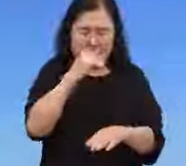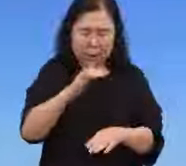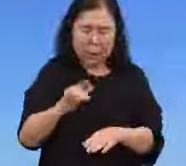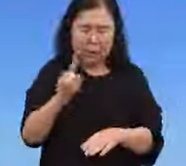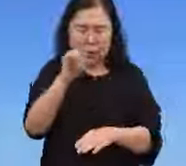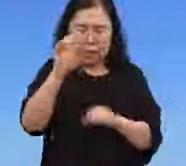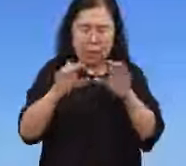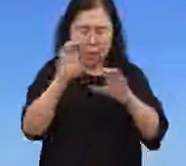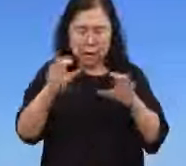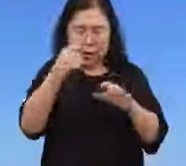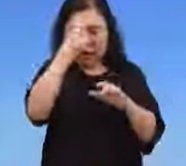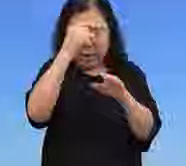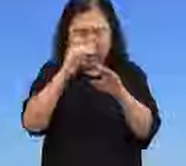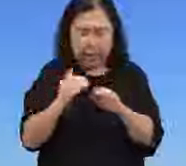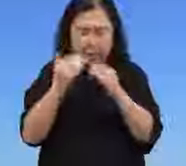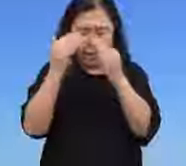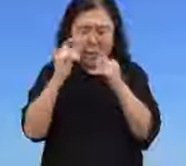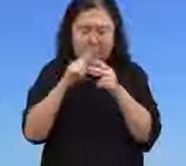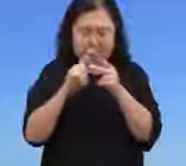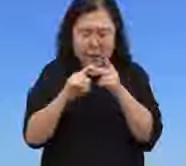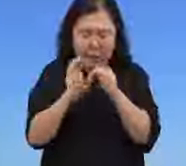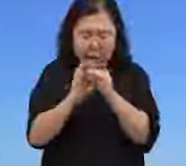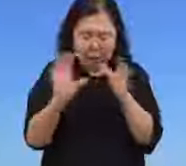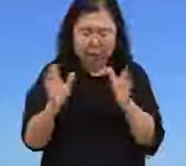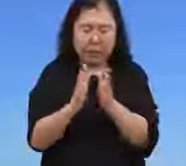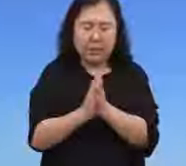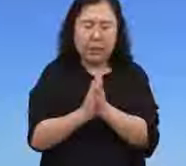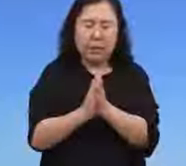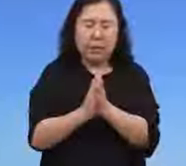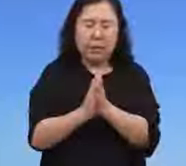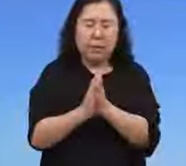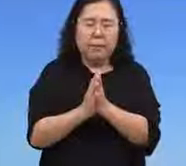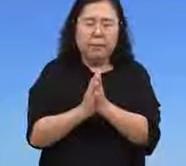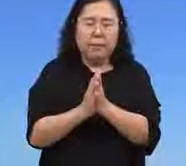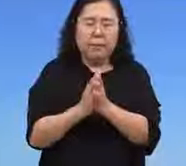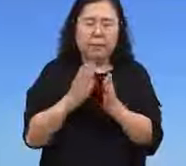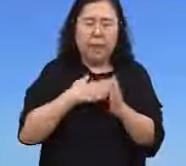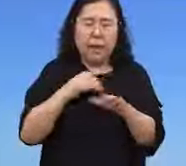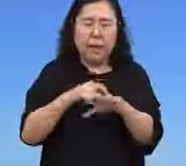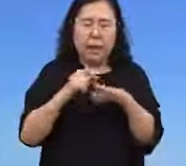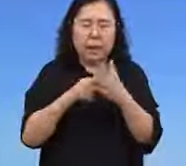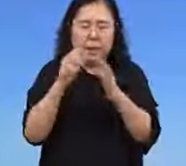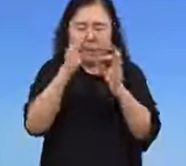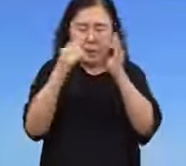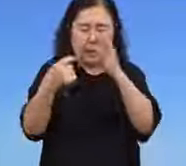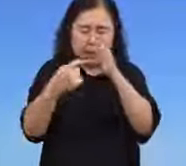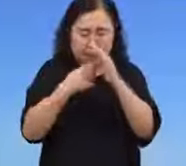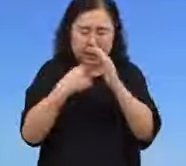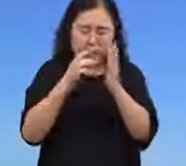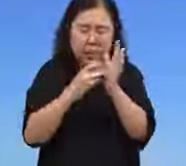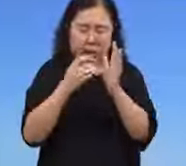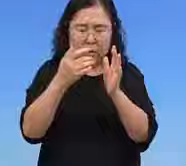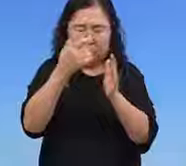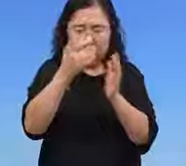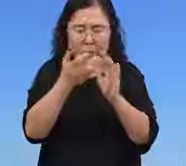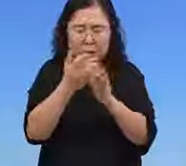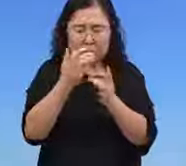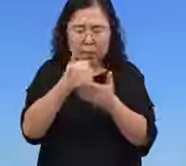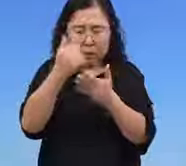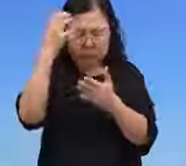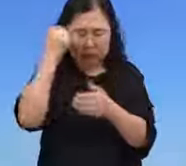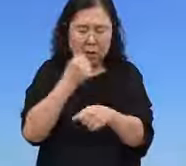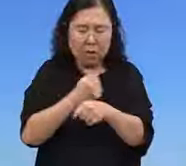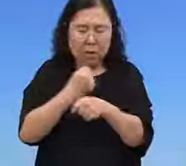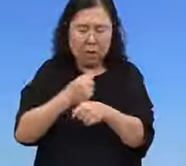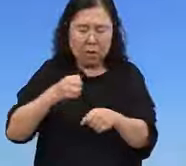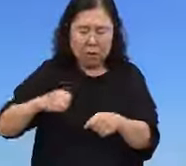관계없이 여전히 내 심령에 찾아와 주시는 그 은혜를 기억하며, 무엇보다도 하나님, 잃어버린 한 영혼을